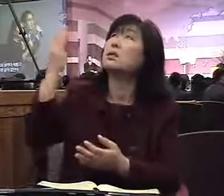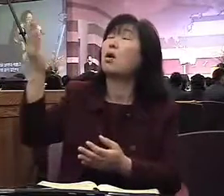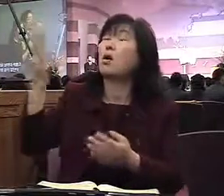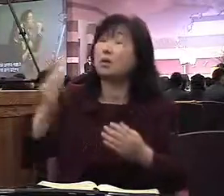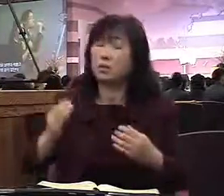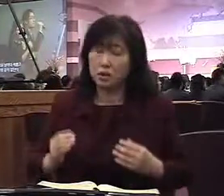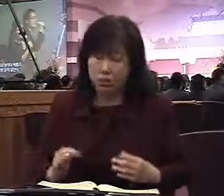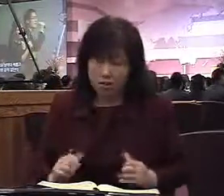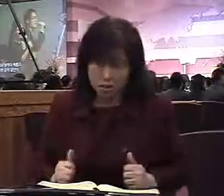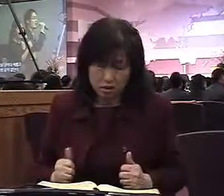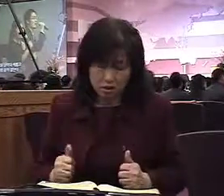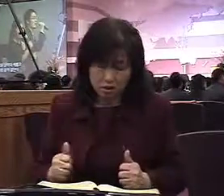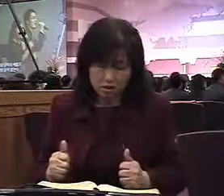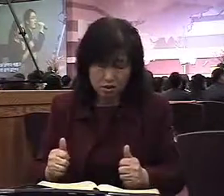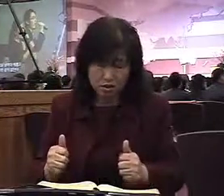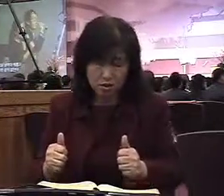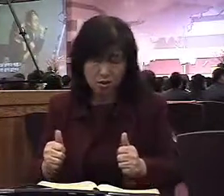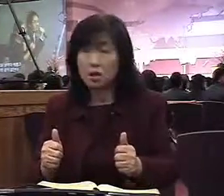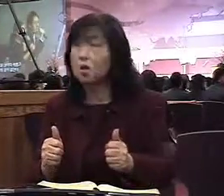그의 성실